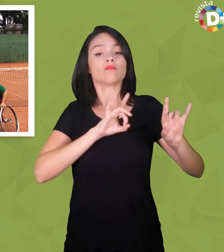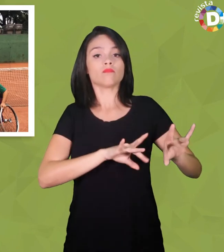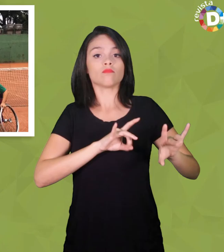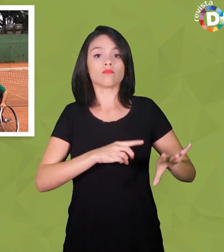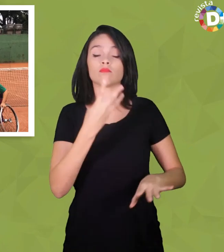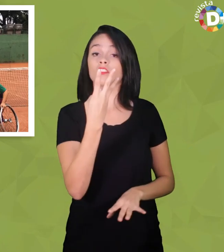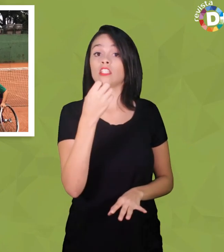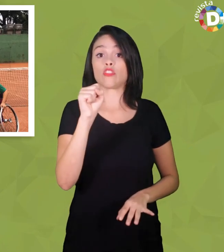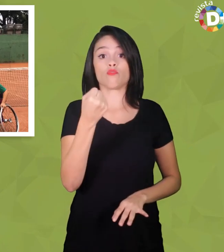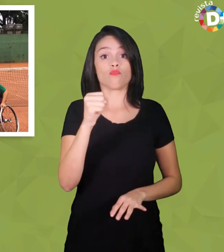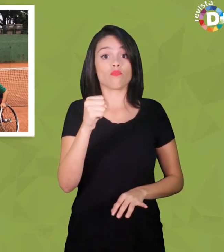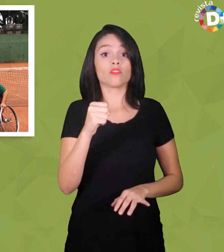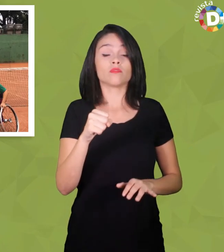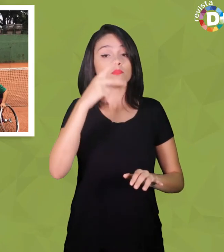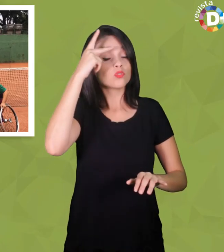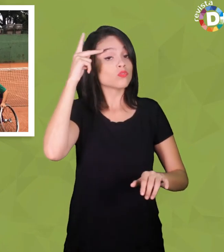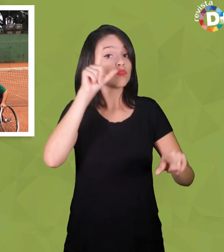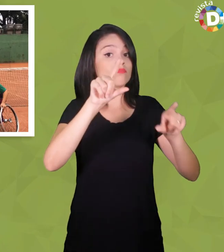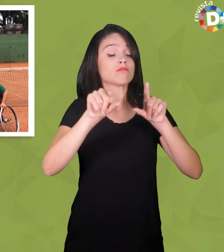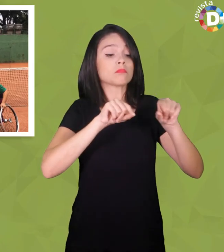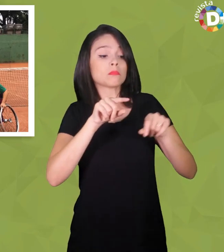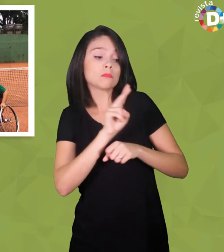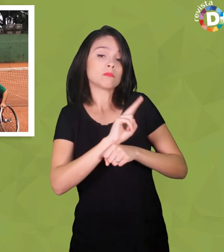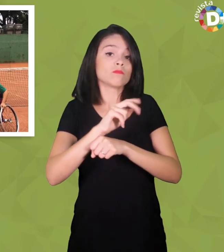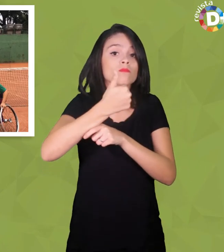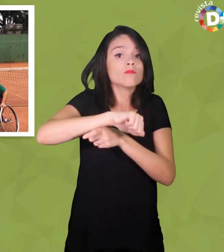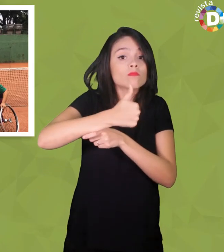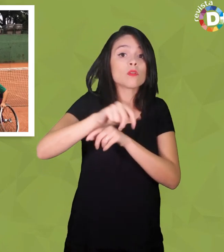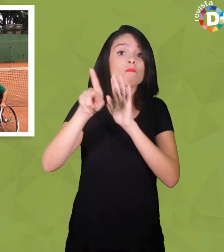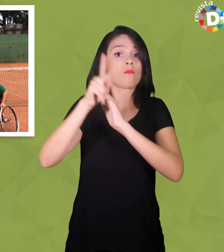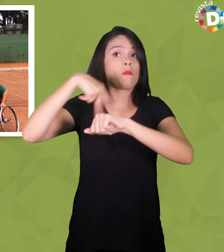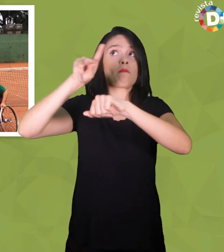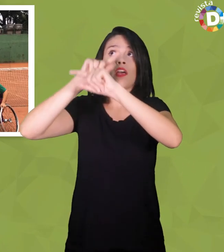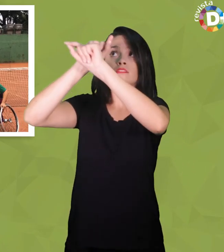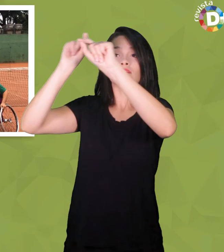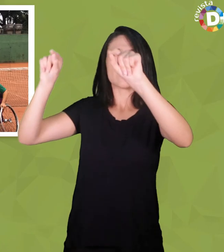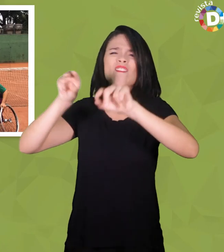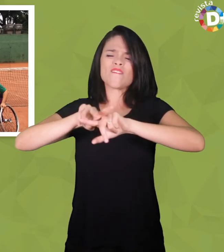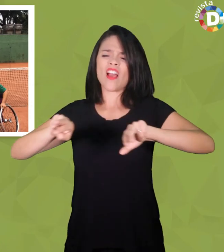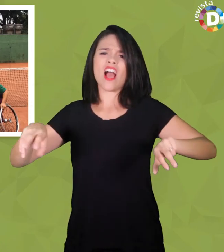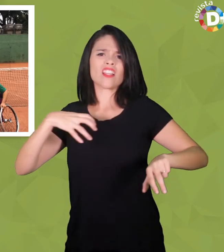38 classificadores internacionais de diversas modalidades e